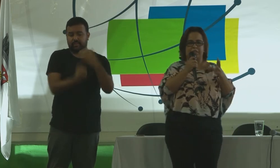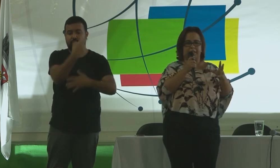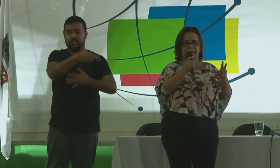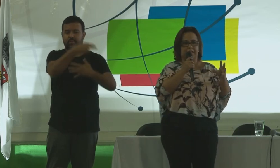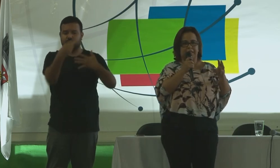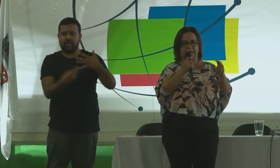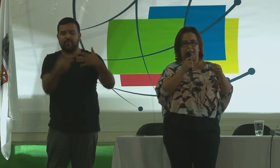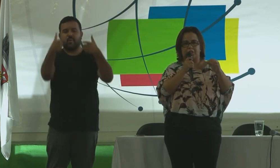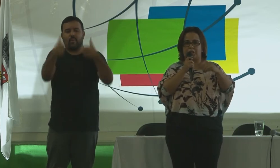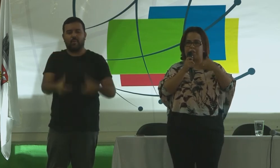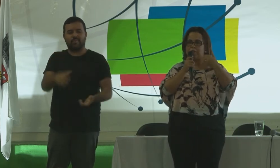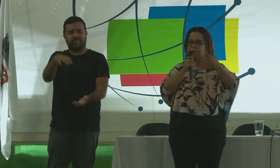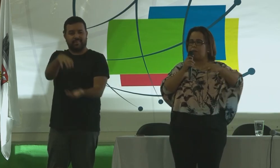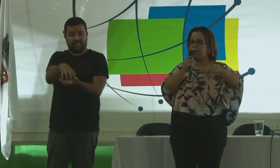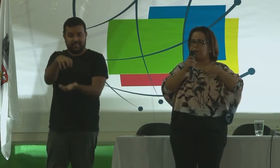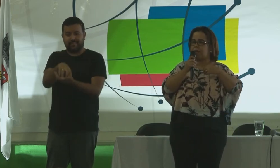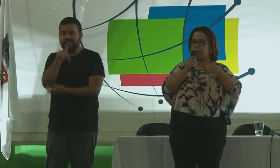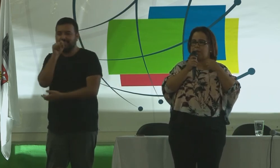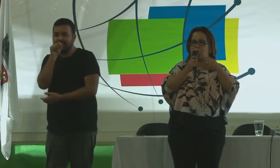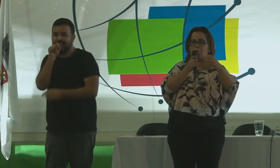de Santa Teresa, a gente tem